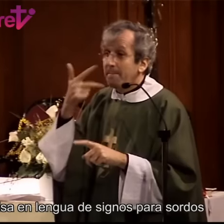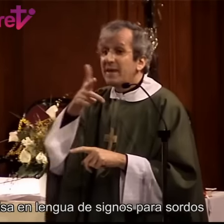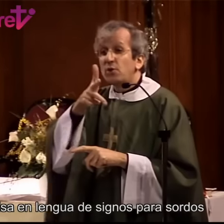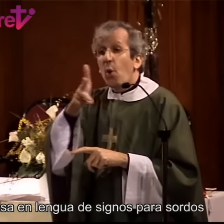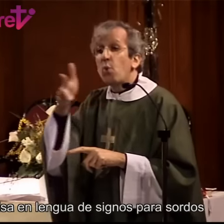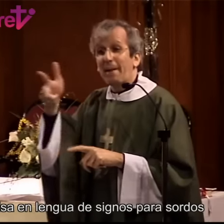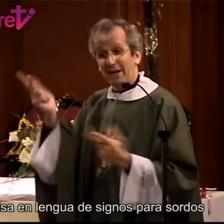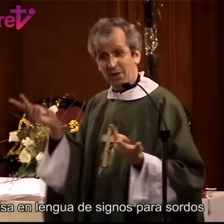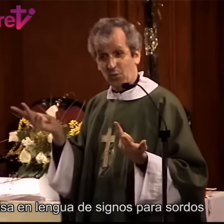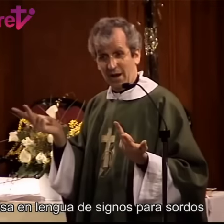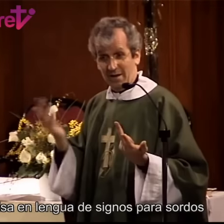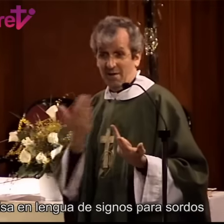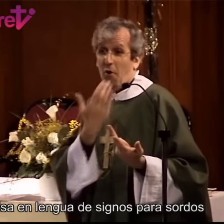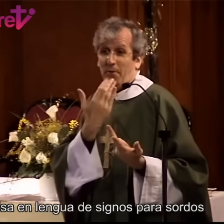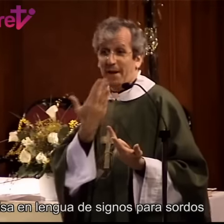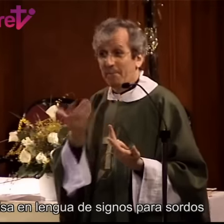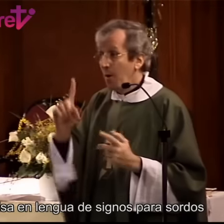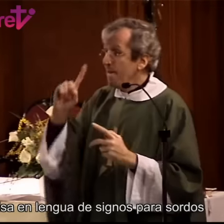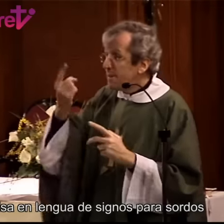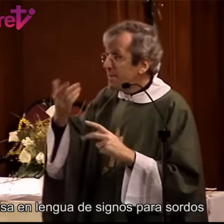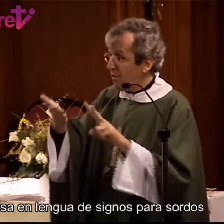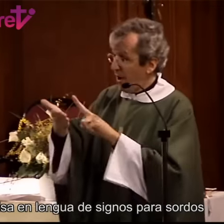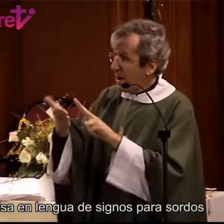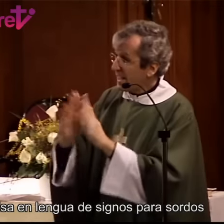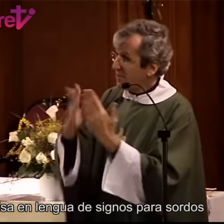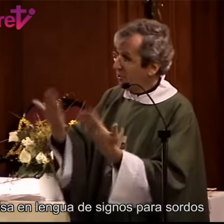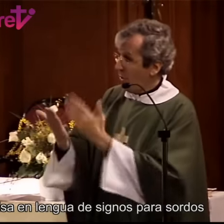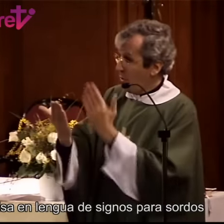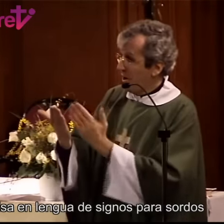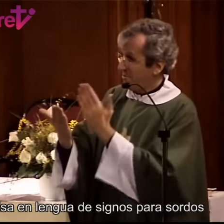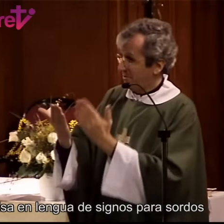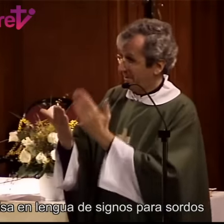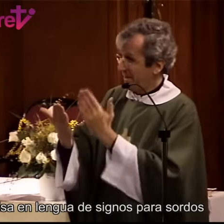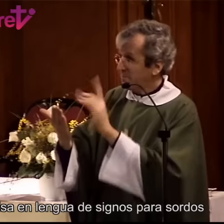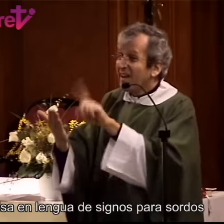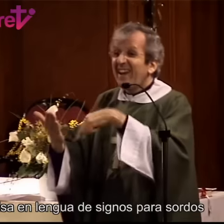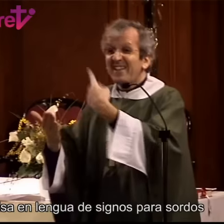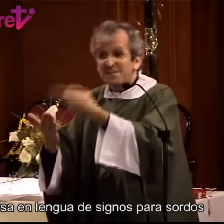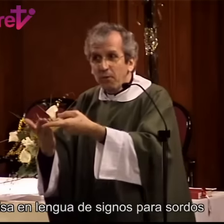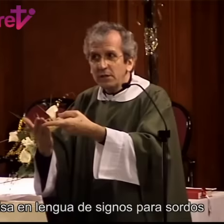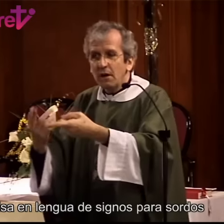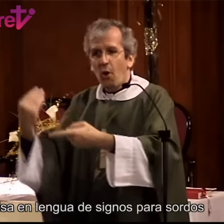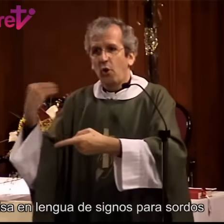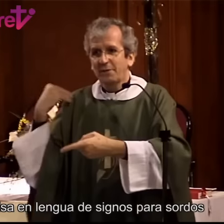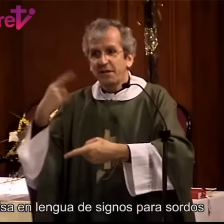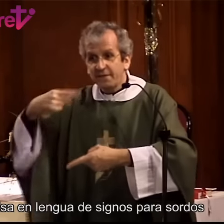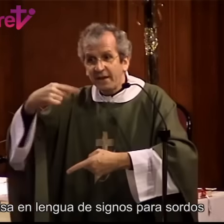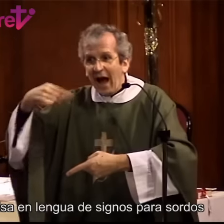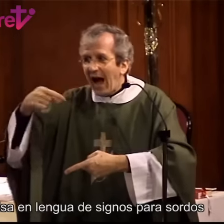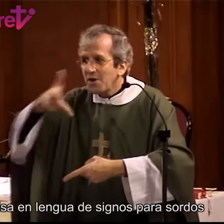viendo una película, o por ejemplo, primero leyendo un libro, y después os habéis sentido, hay